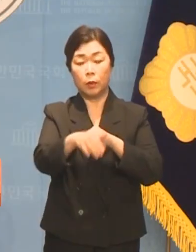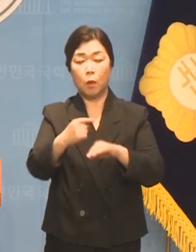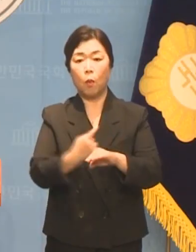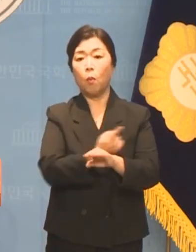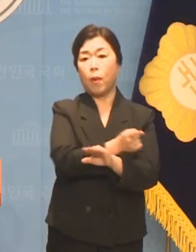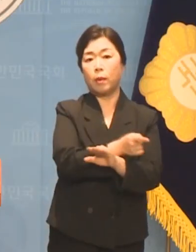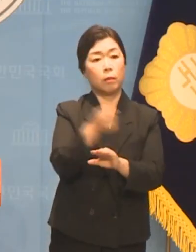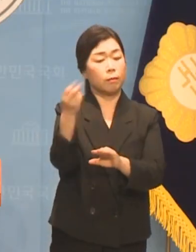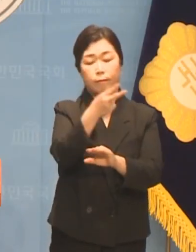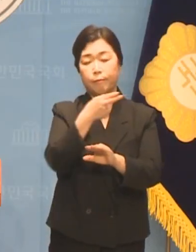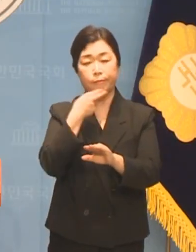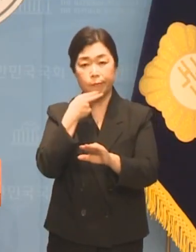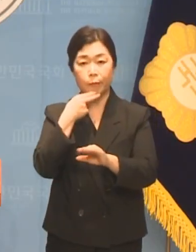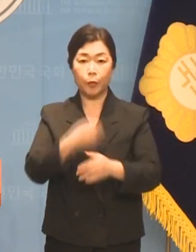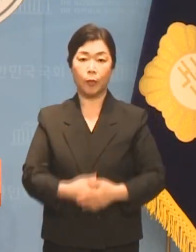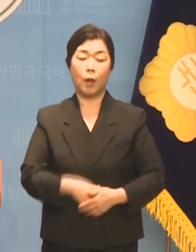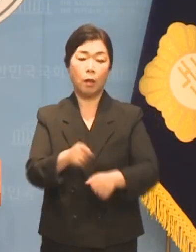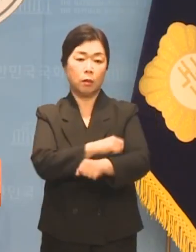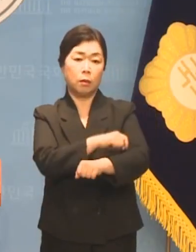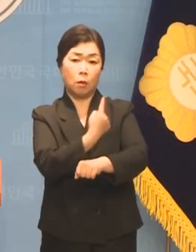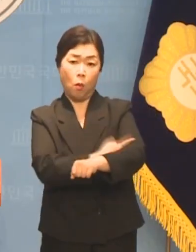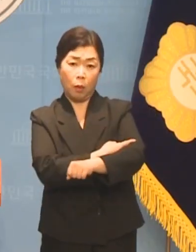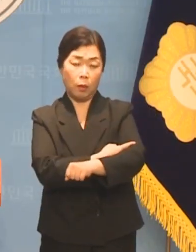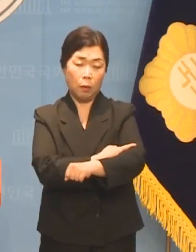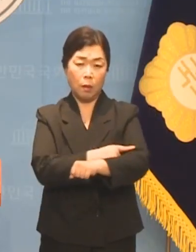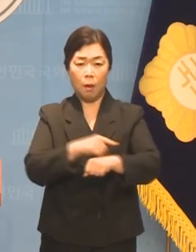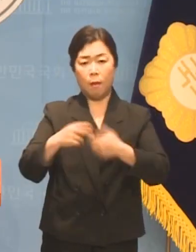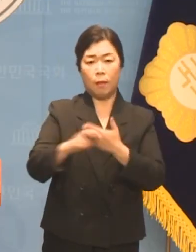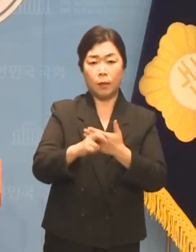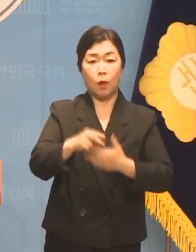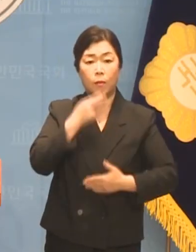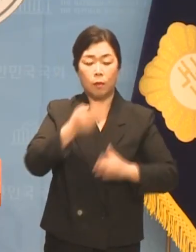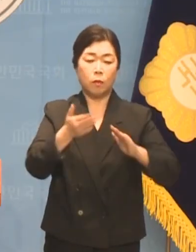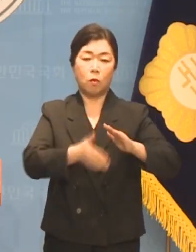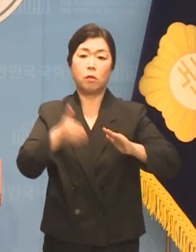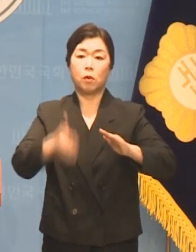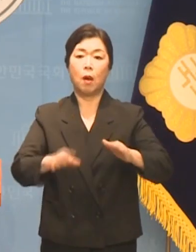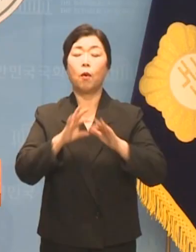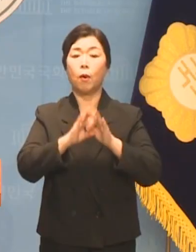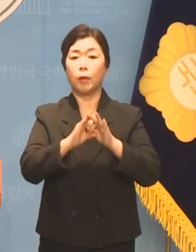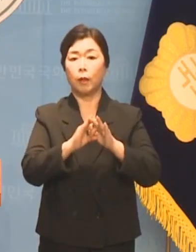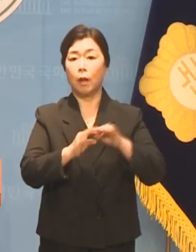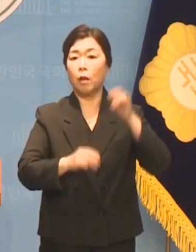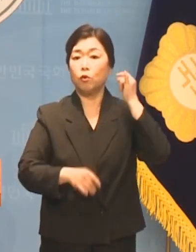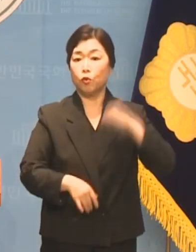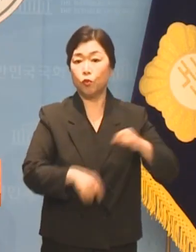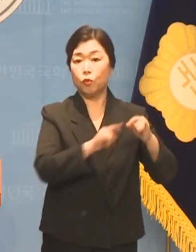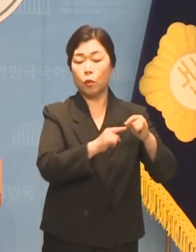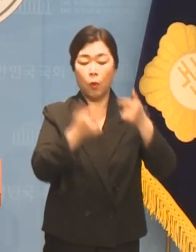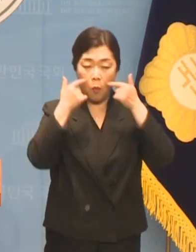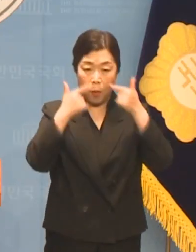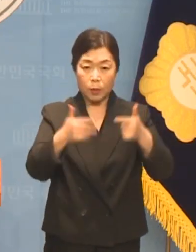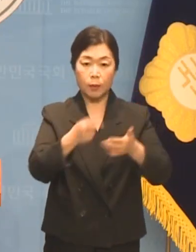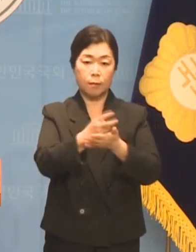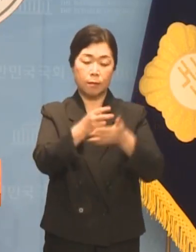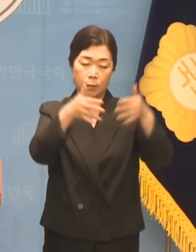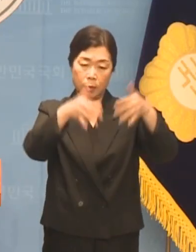외에는 없습니다. 특권과 반칙이 없는 공정한 관계, 중국과